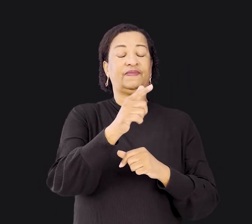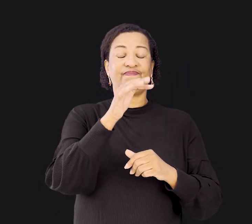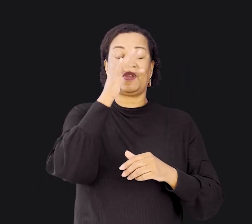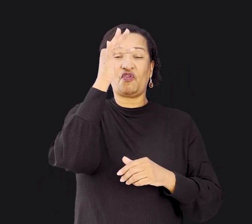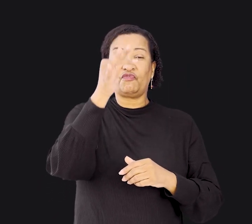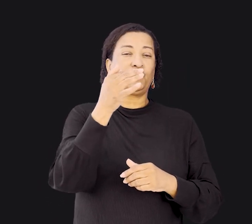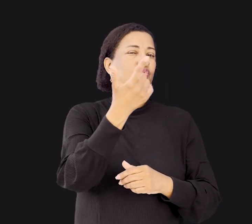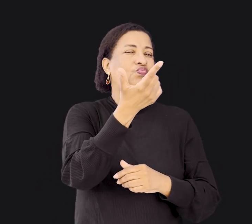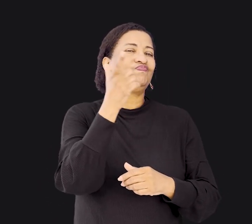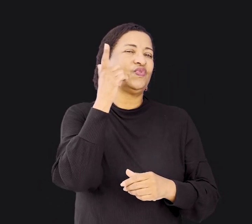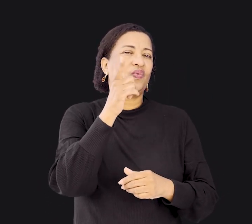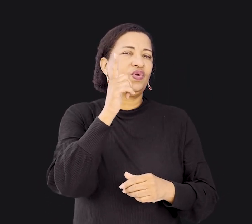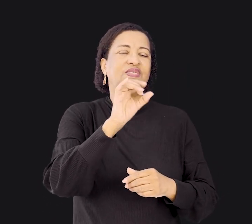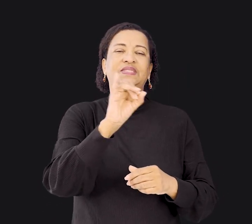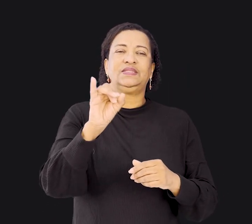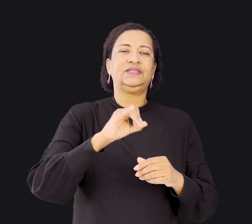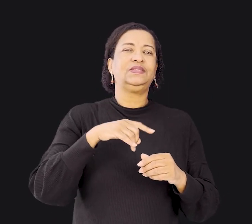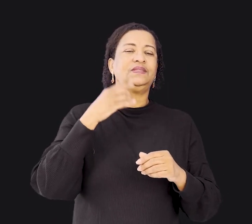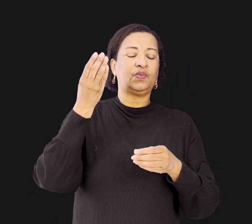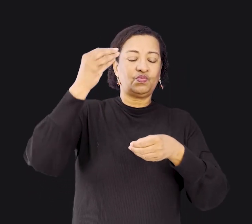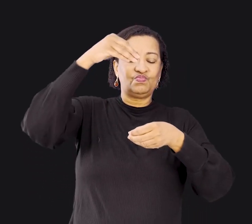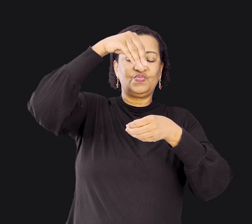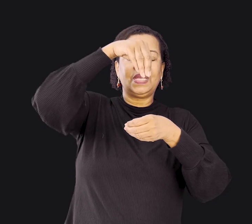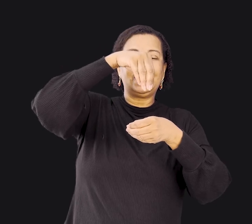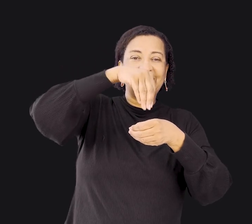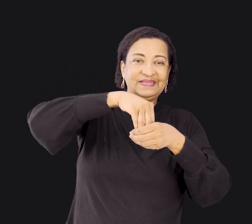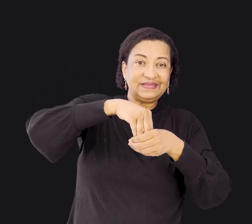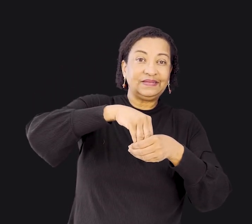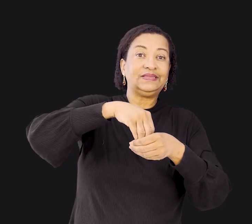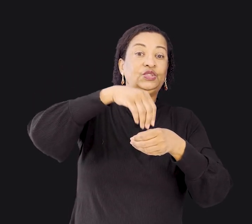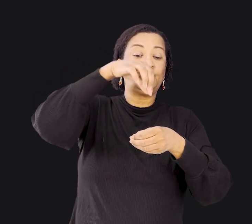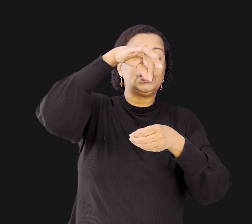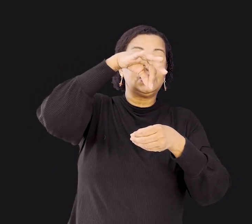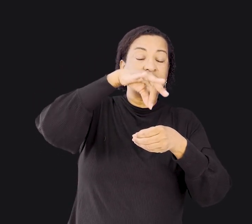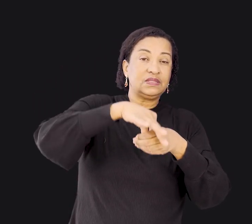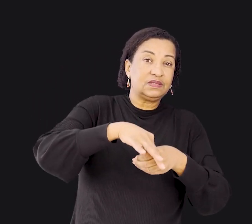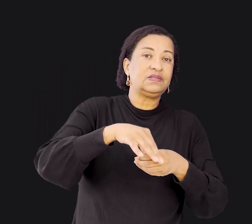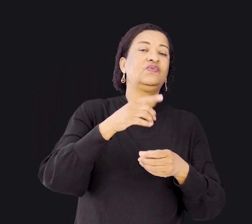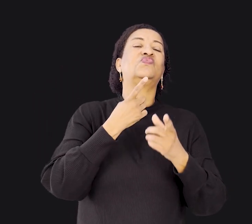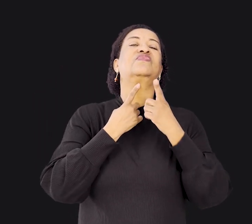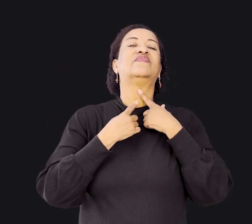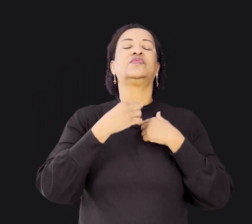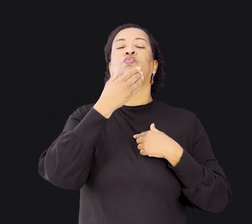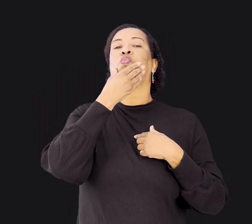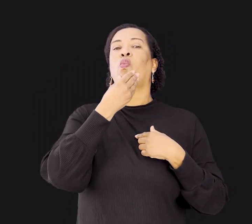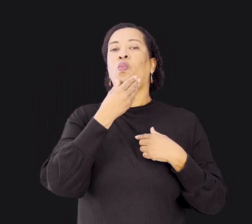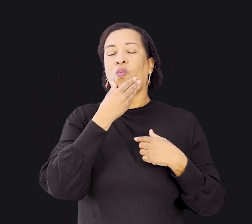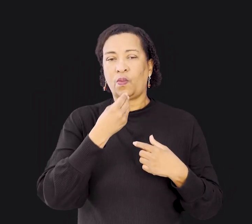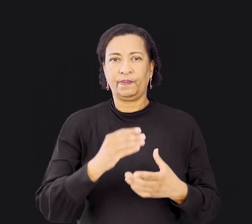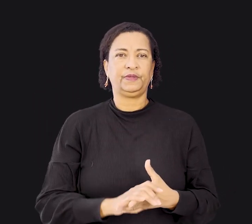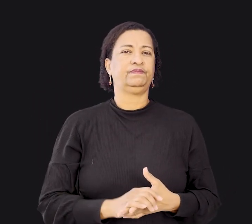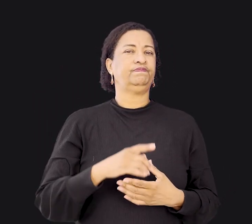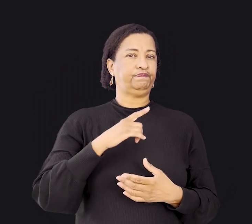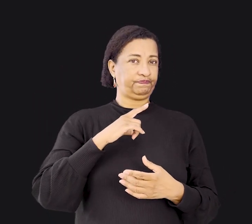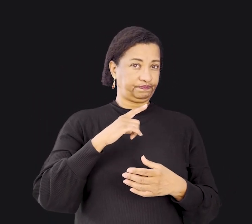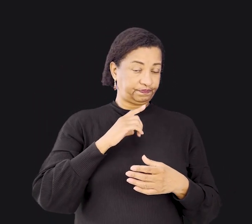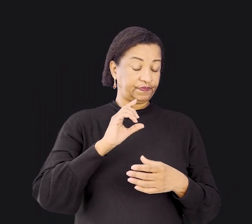Deus não penetrar no centro da vontade do homem. Não haverá fruto até que as sementes superem as ervas daninhas